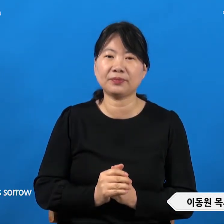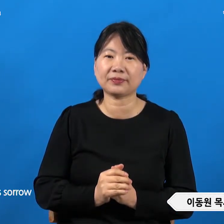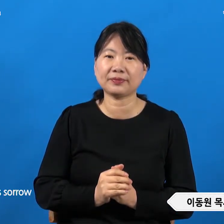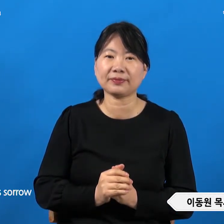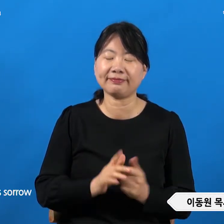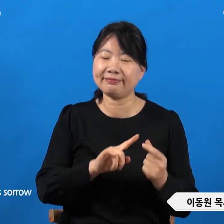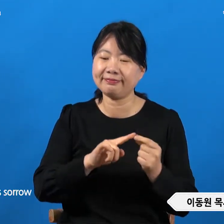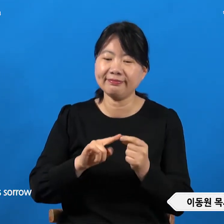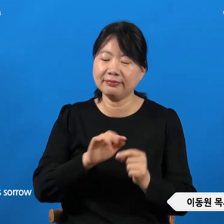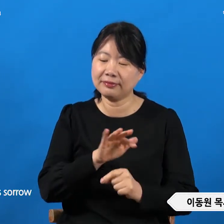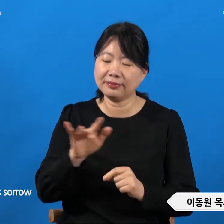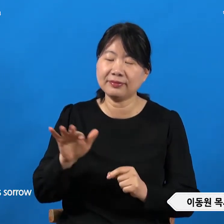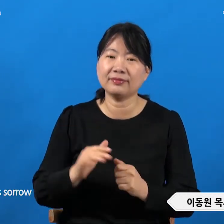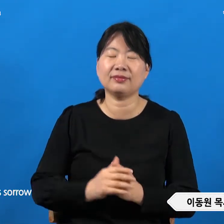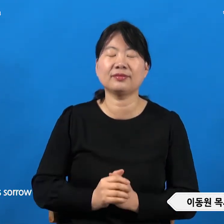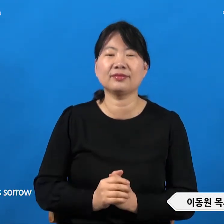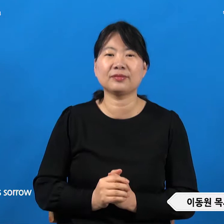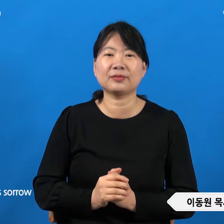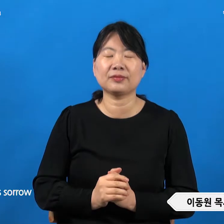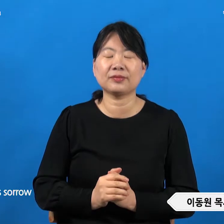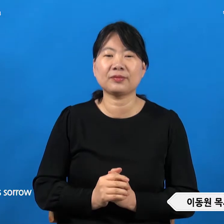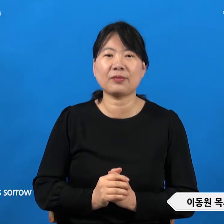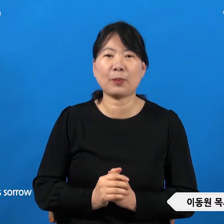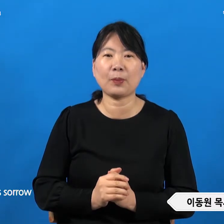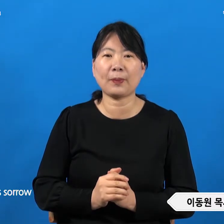fun comes sorrow.